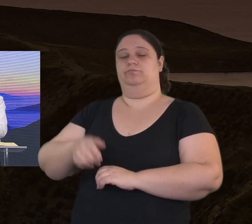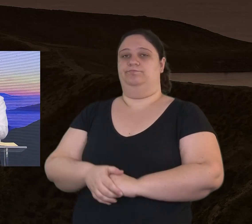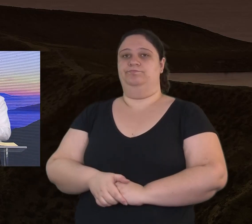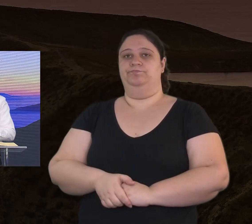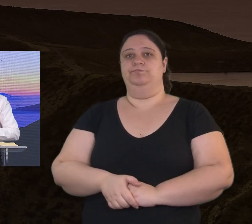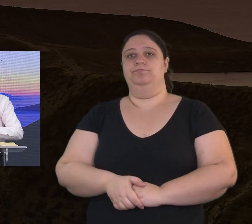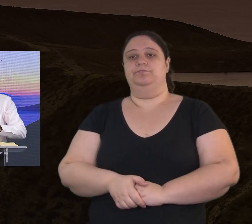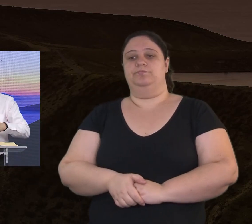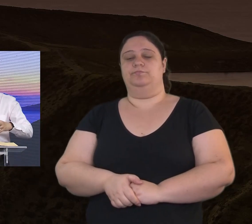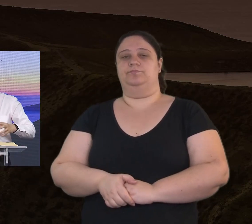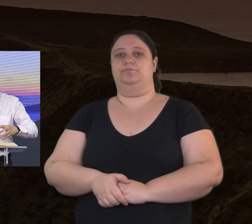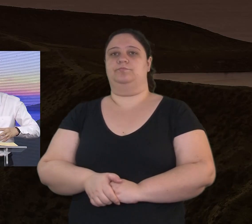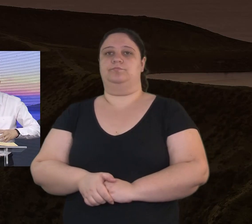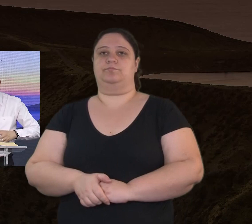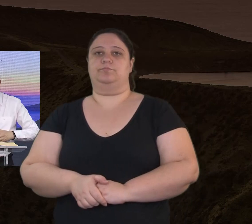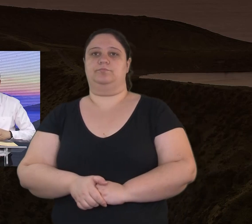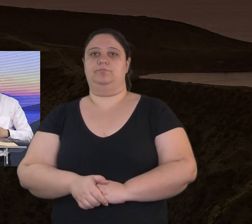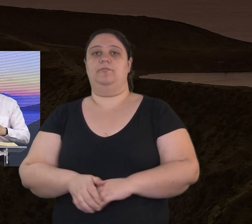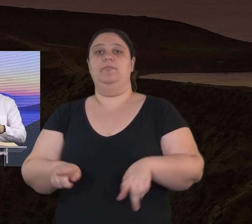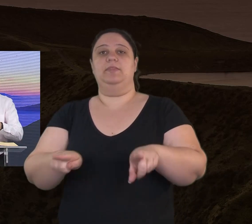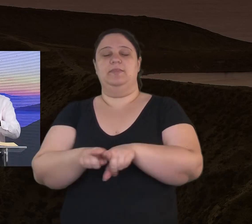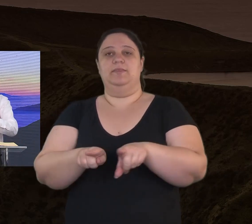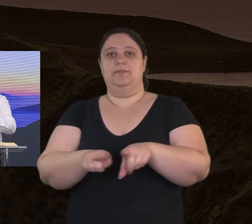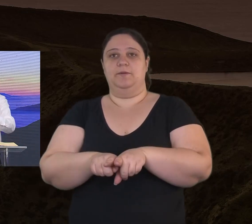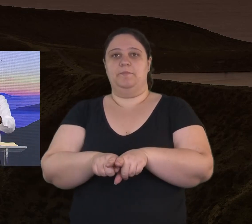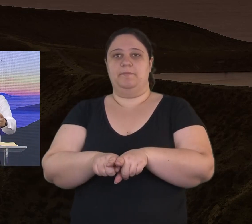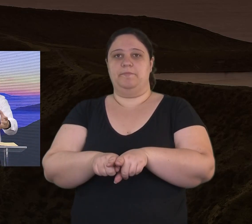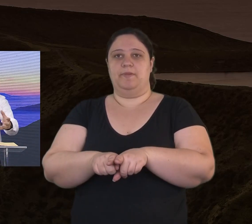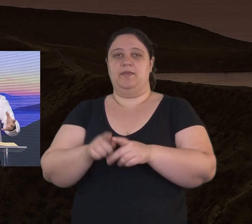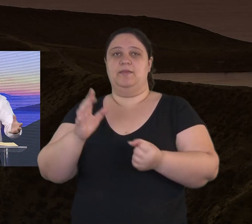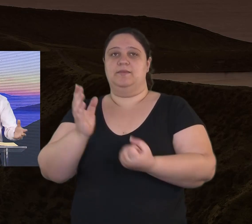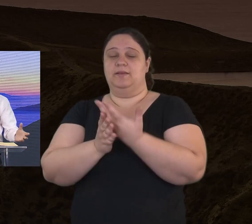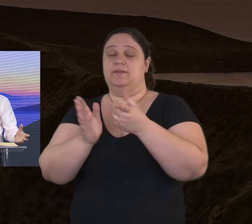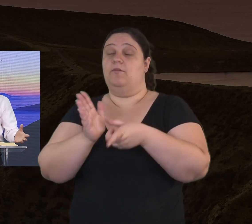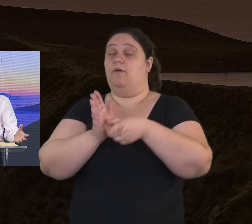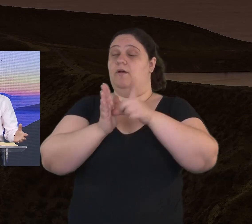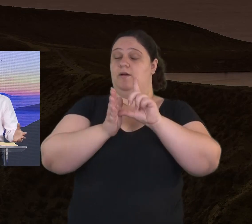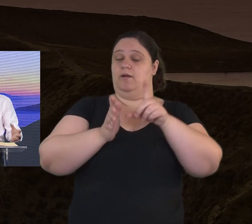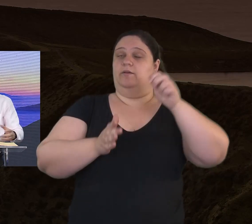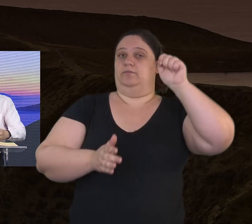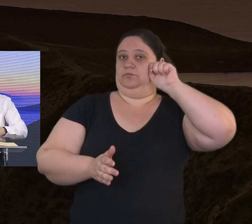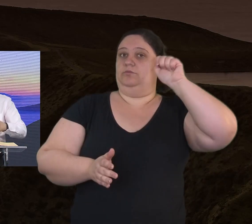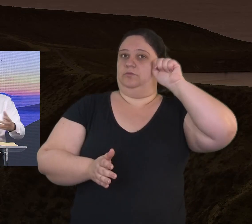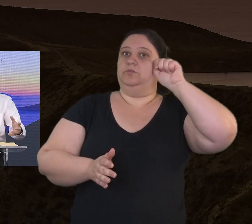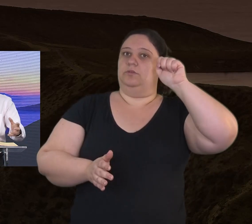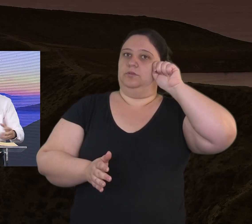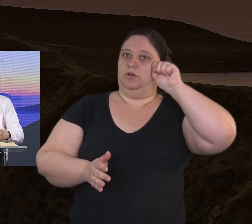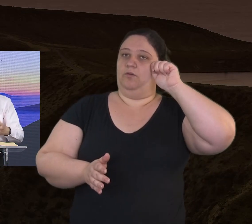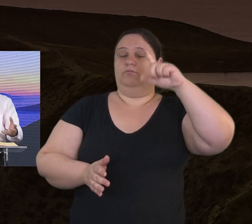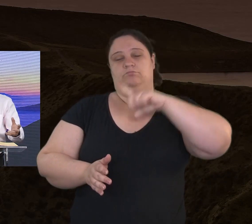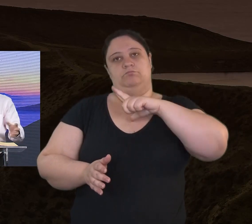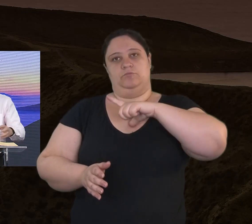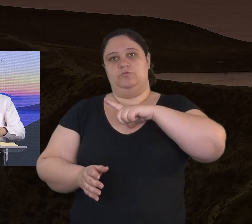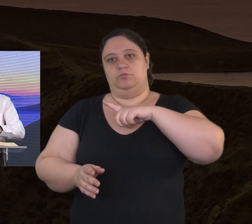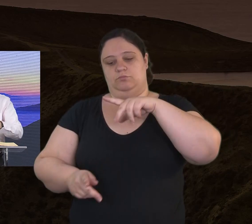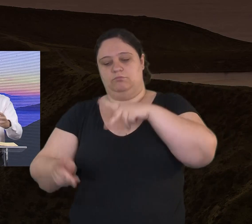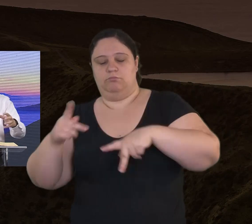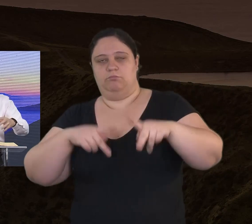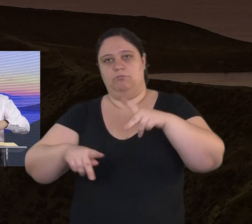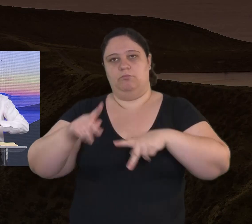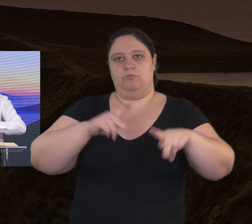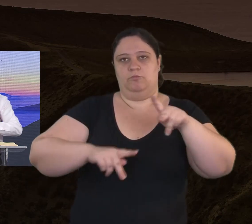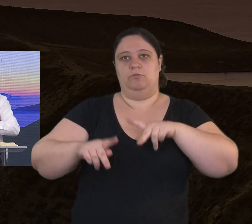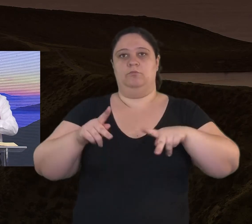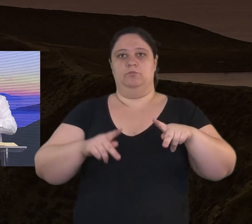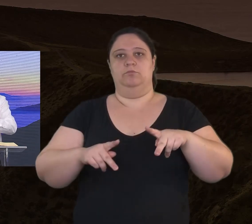de Cristo, e também as criaturas pré-adâmicas aqui na terra, havia governantes, havia nações, ali